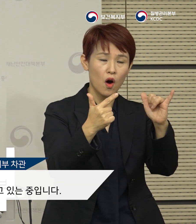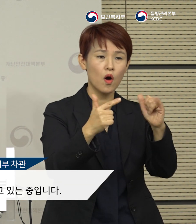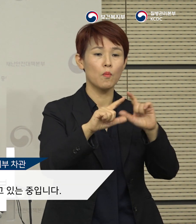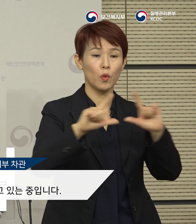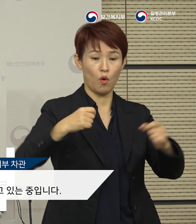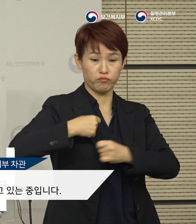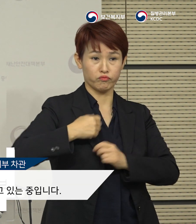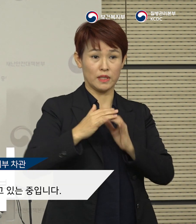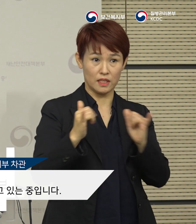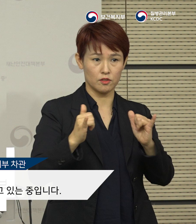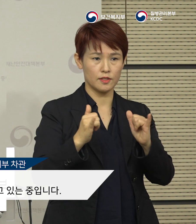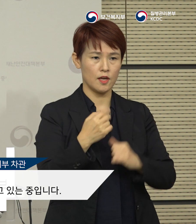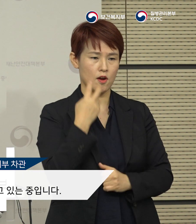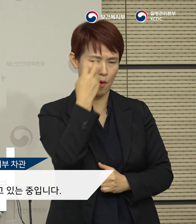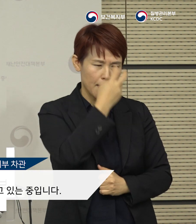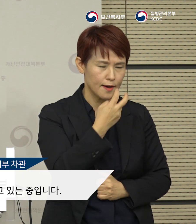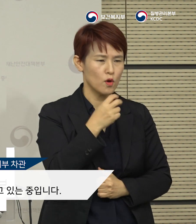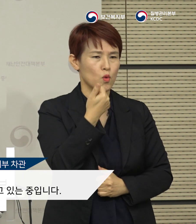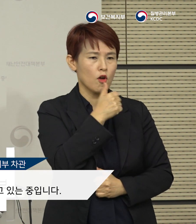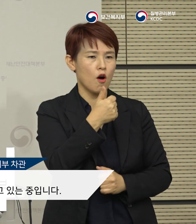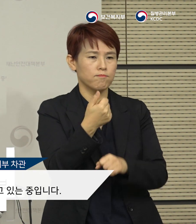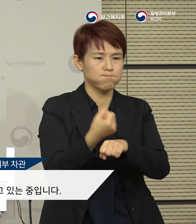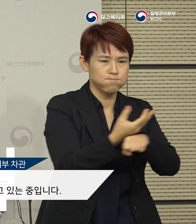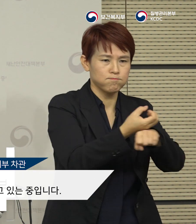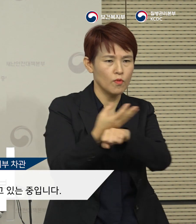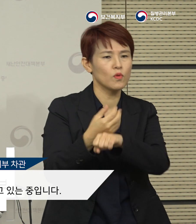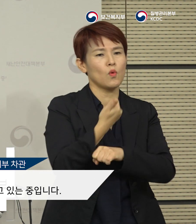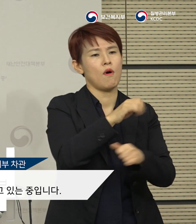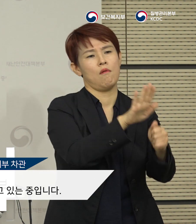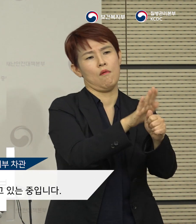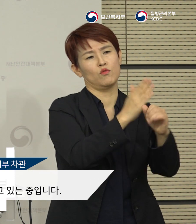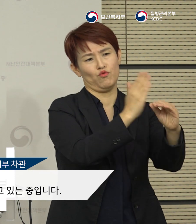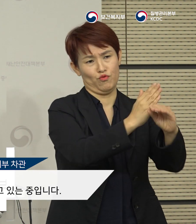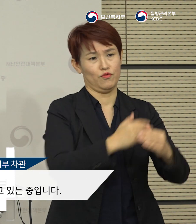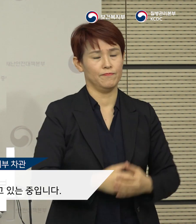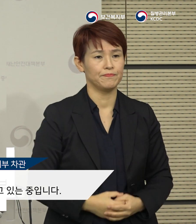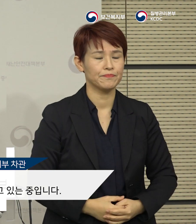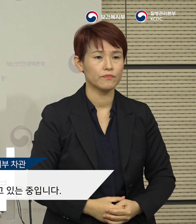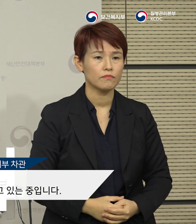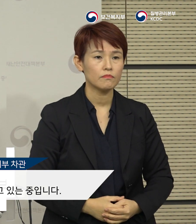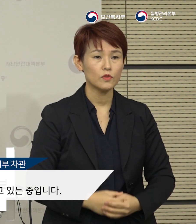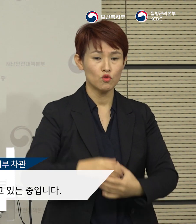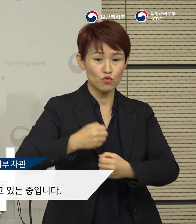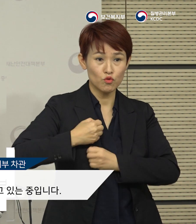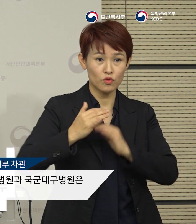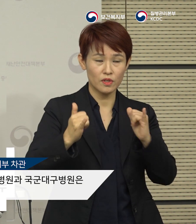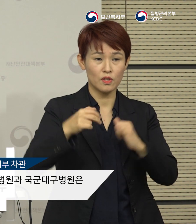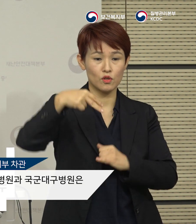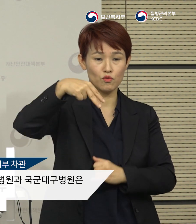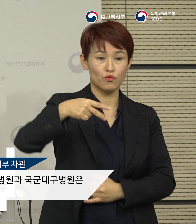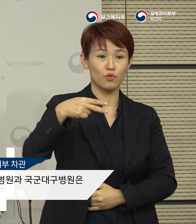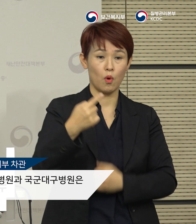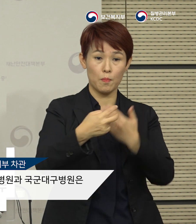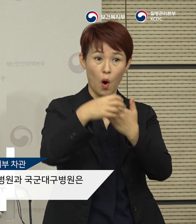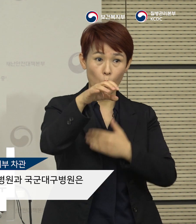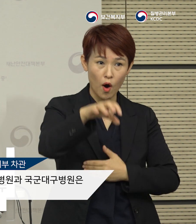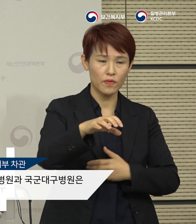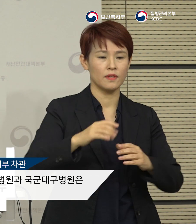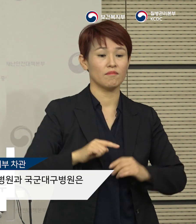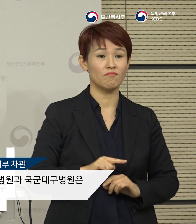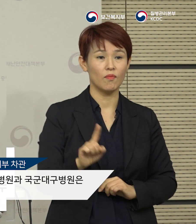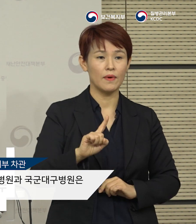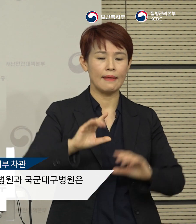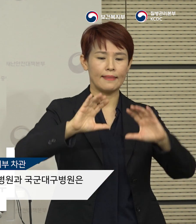916명의 일반 장병들도 검역과 통역 등을 도와주고 있는 중입니다. 국군 수도병원은